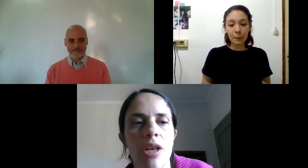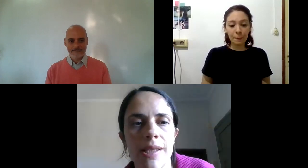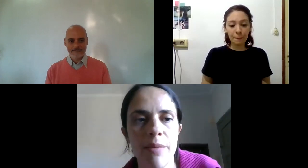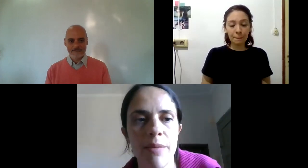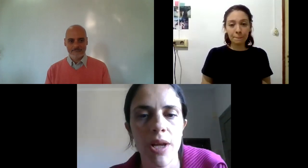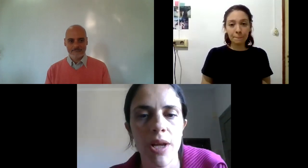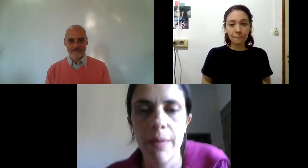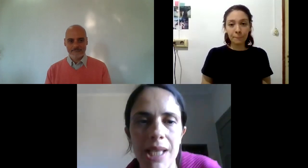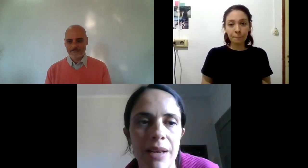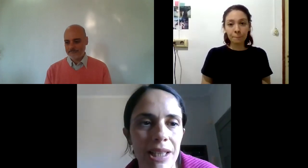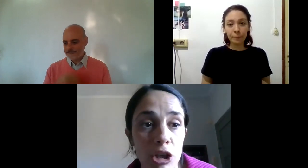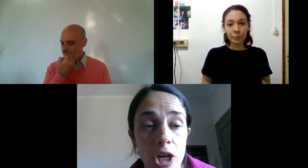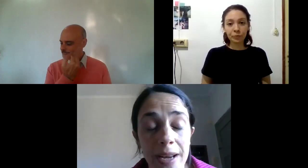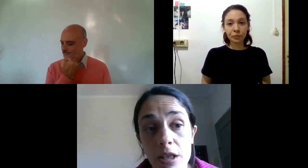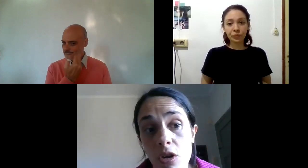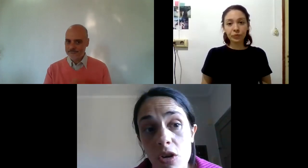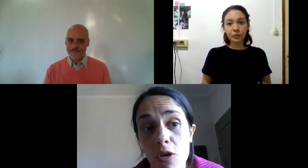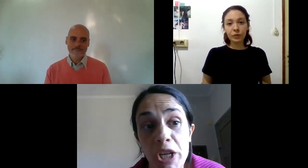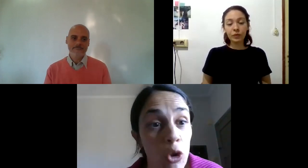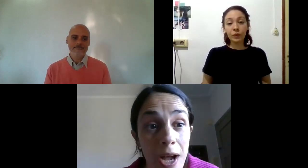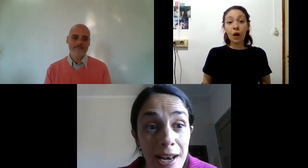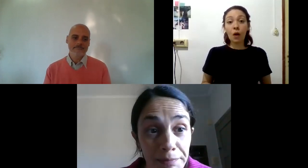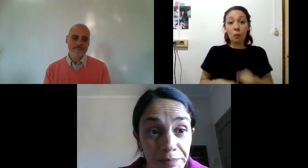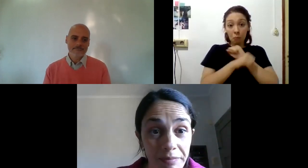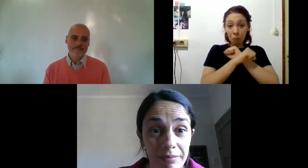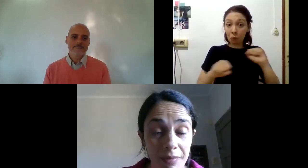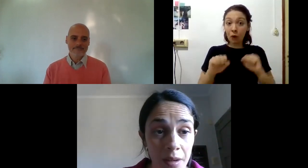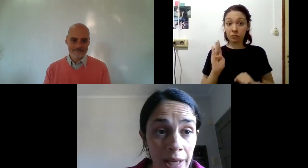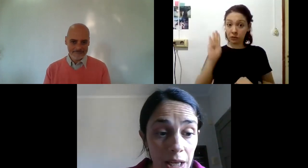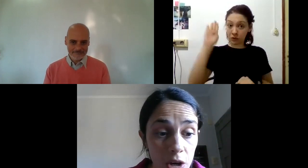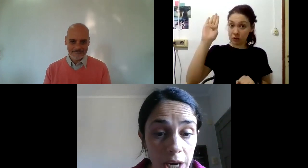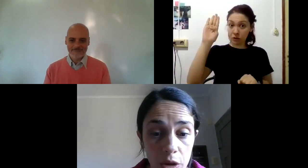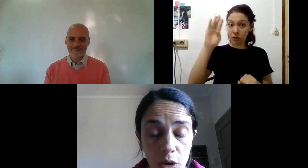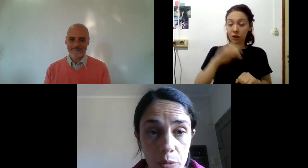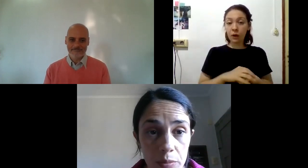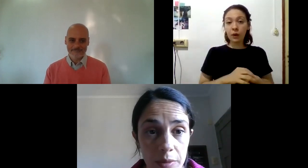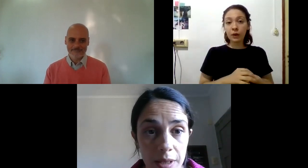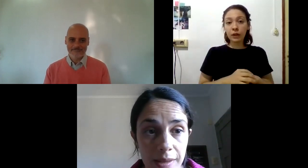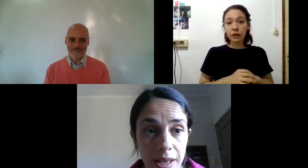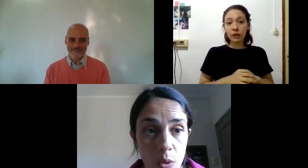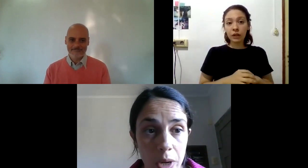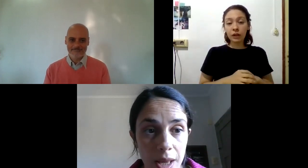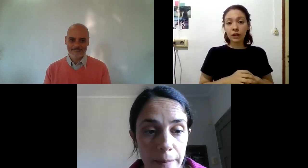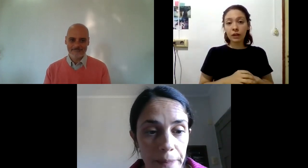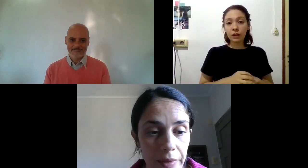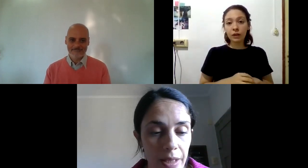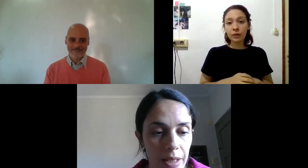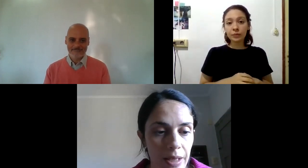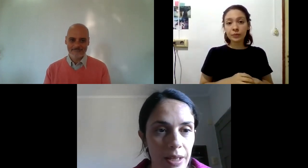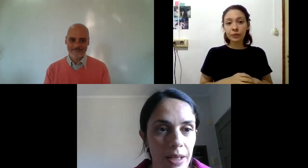Quizás lo que hacemos es que vayan levantando la manito virtual para que Leonardo se dé